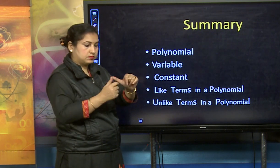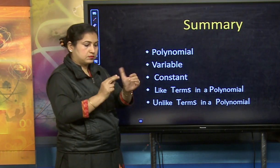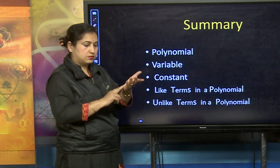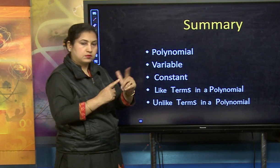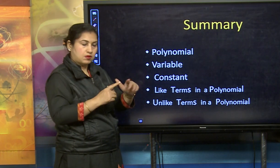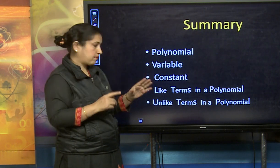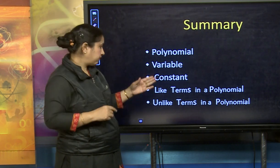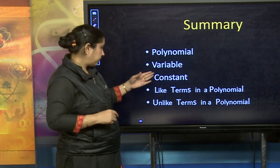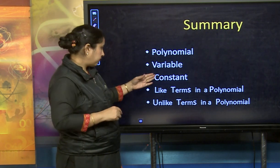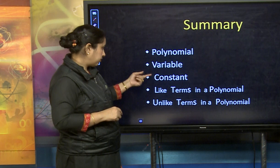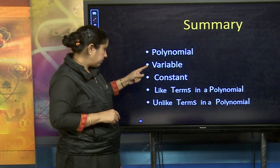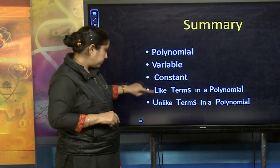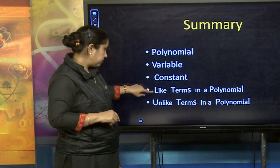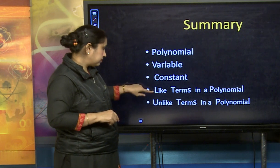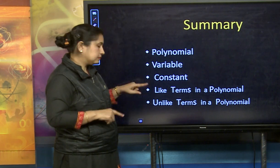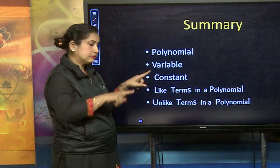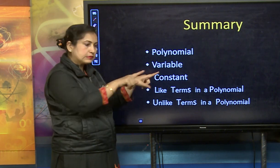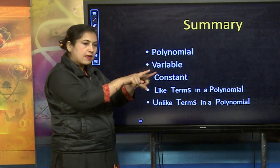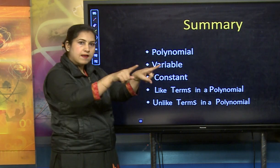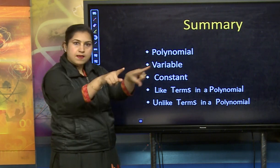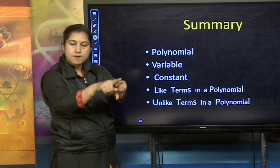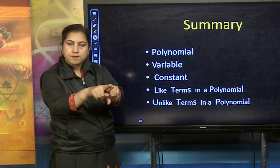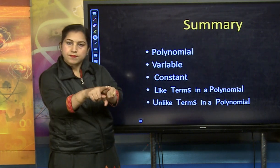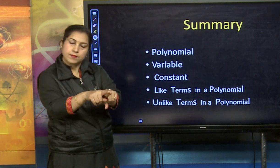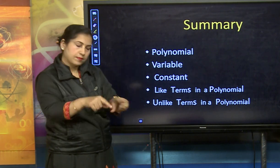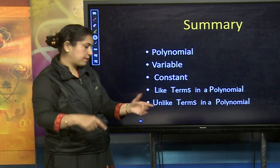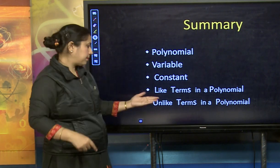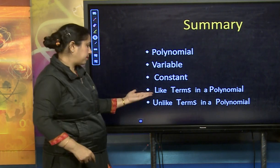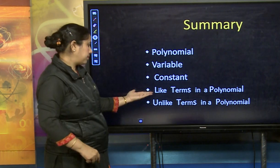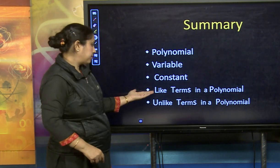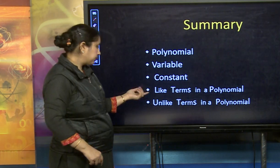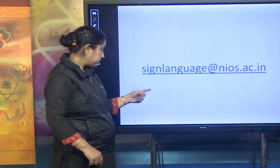उसे कौन से निकाला जाता है उसके बाद हमने लाइक टाइम्स को समझा